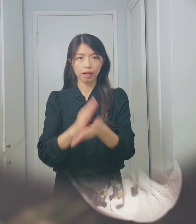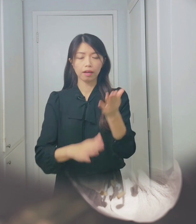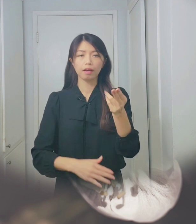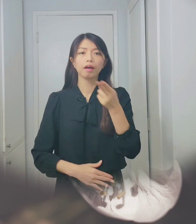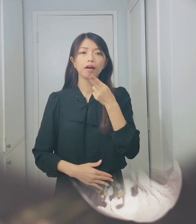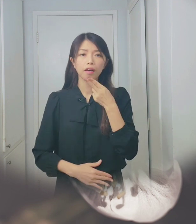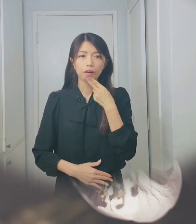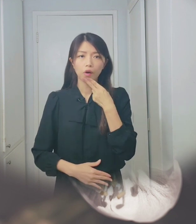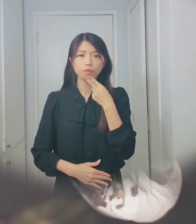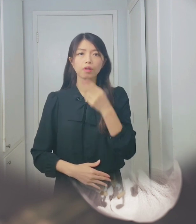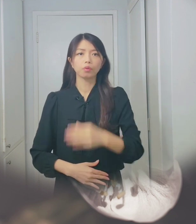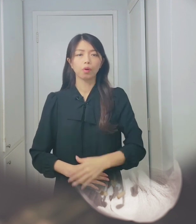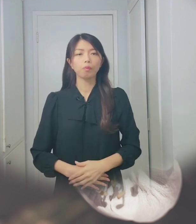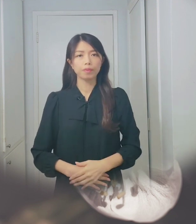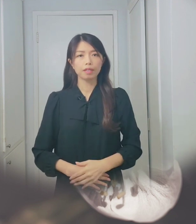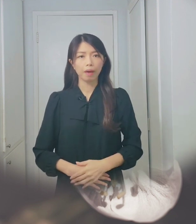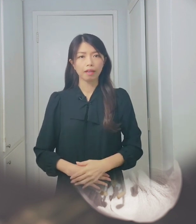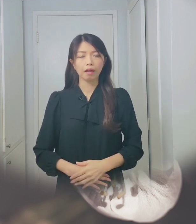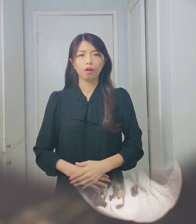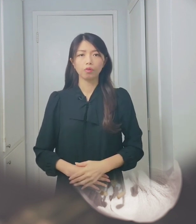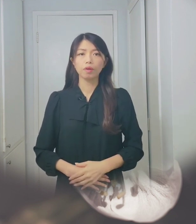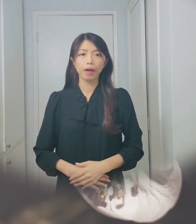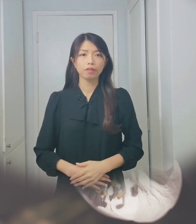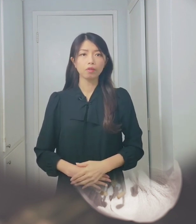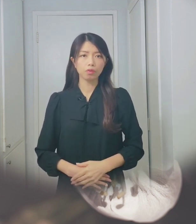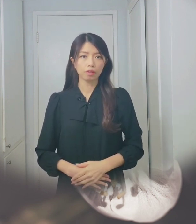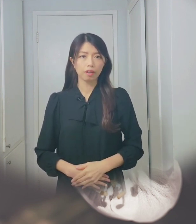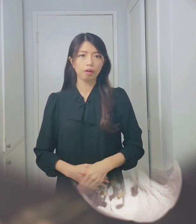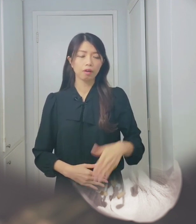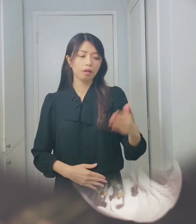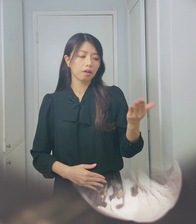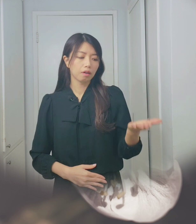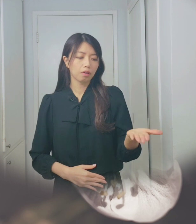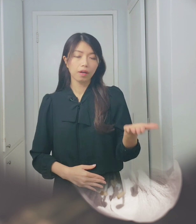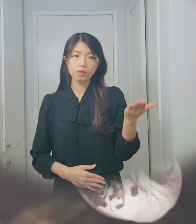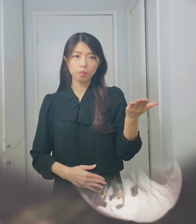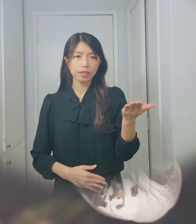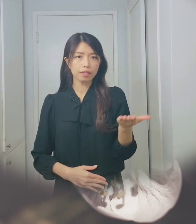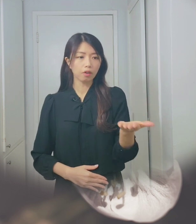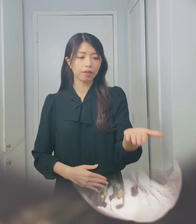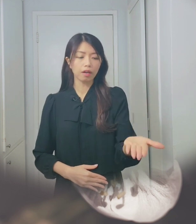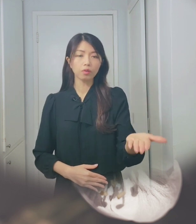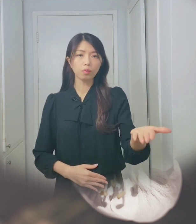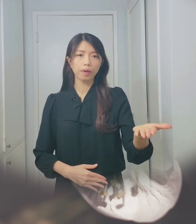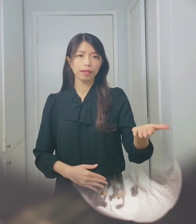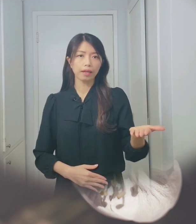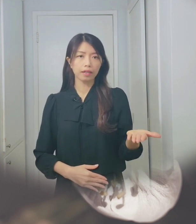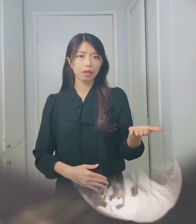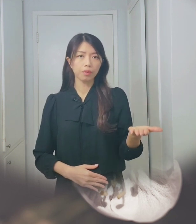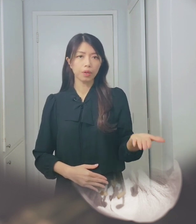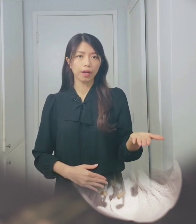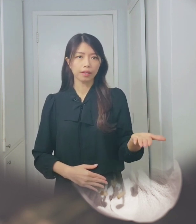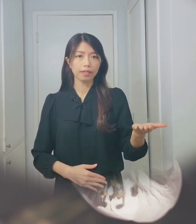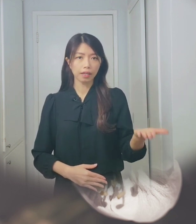없다. 없어도, 없지만 뒤에 반전 수어는요. 한 손만 하시는 건데요.